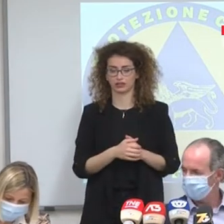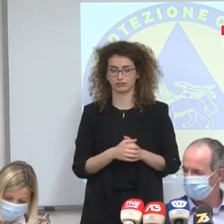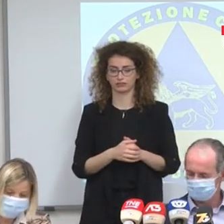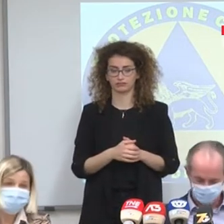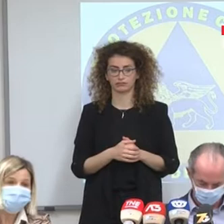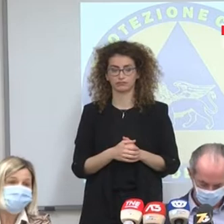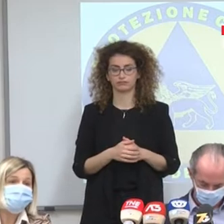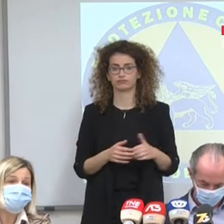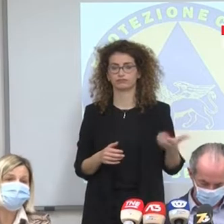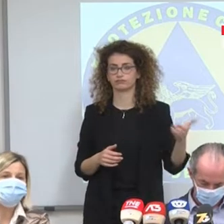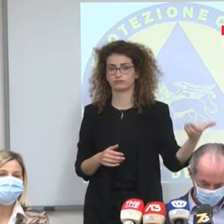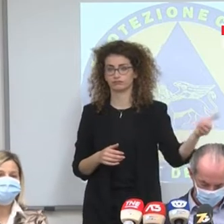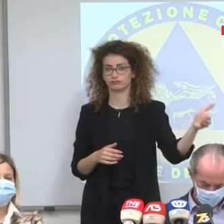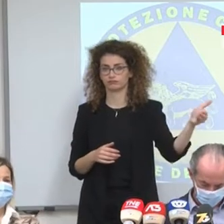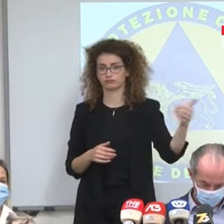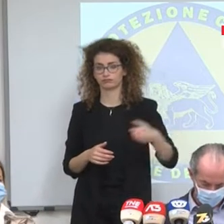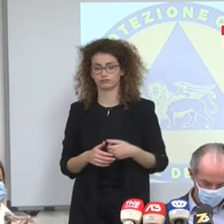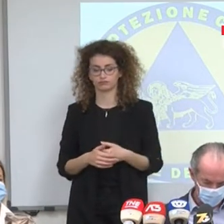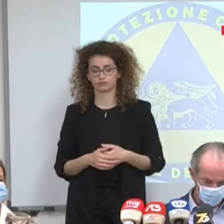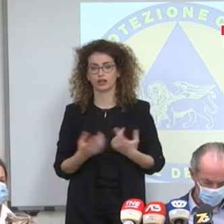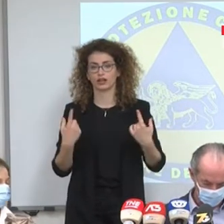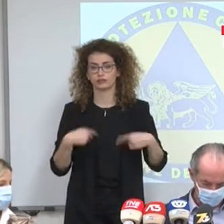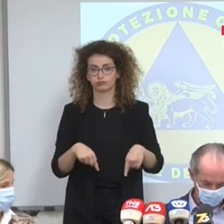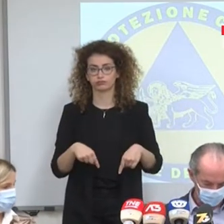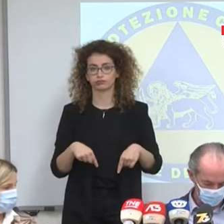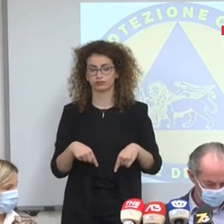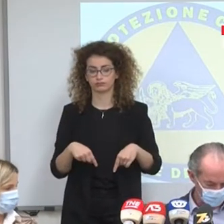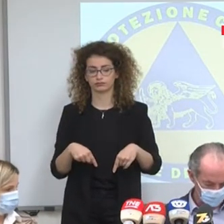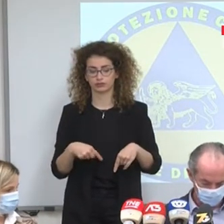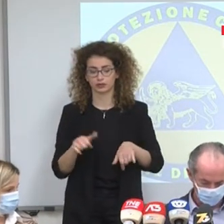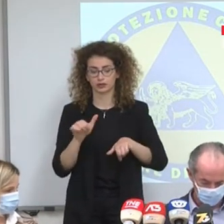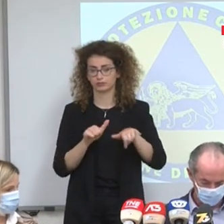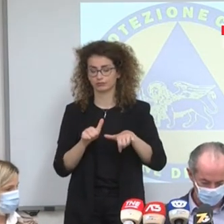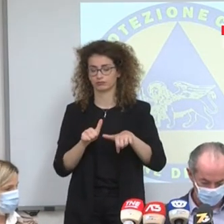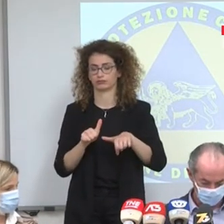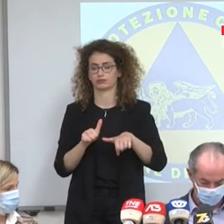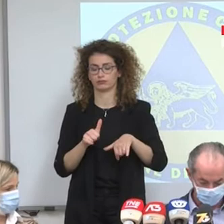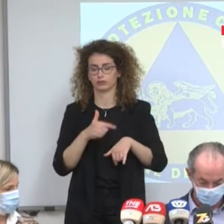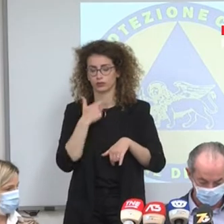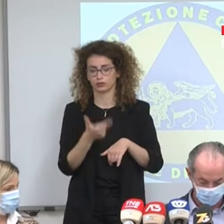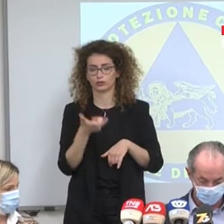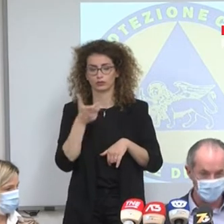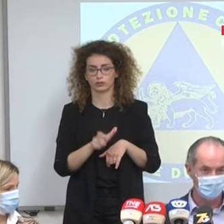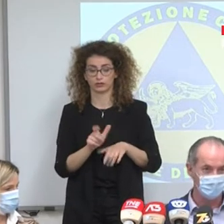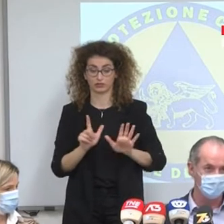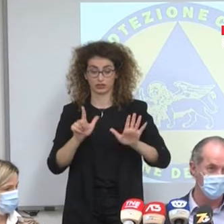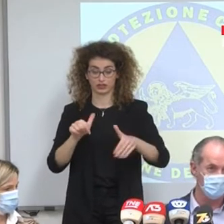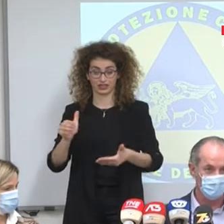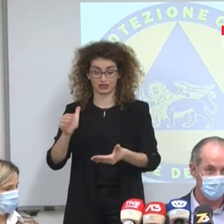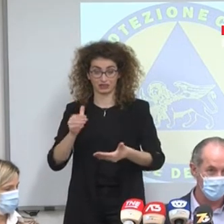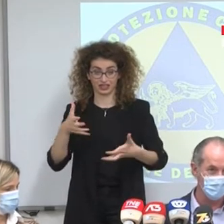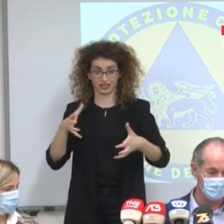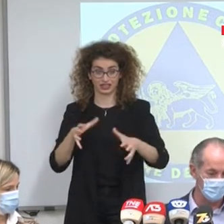non è specificato quanto, quindi non so. E anche questa è una delle brutte notizie, no? Perché avere una riduzione su una settimana da